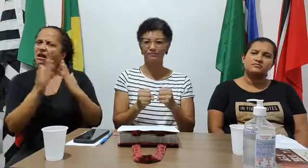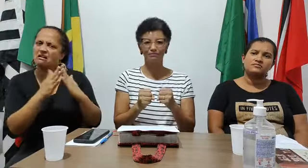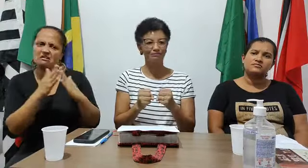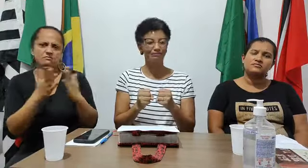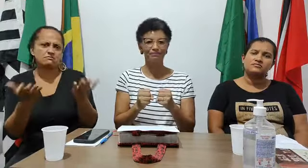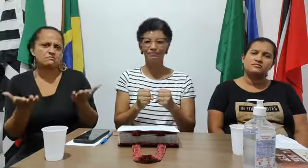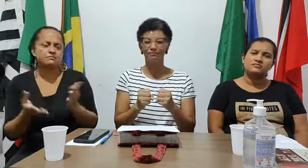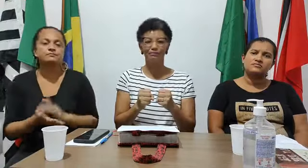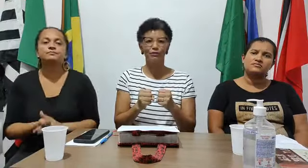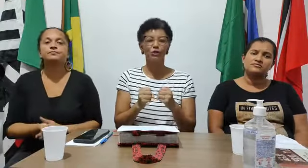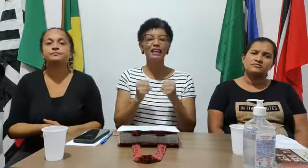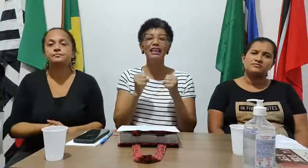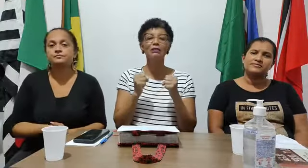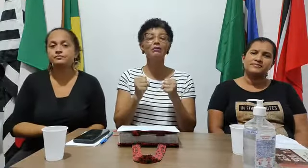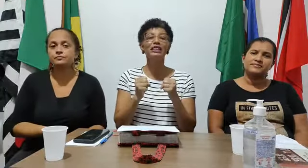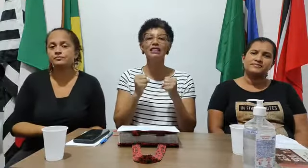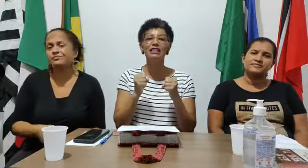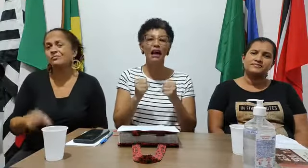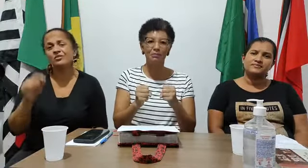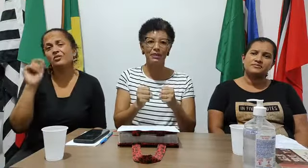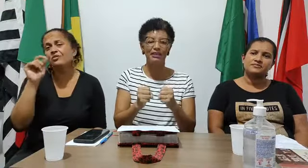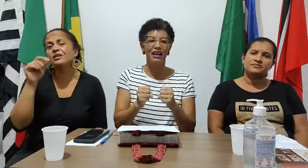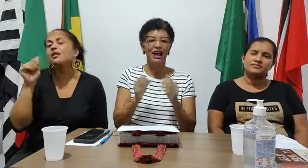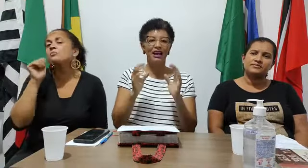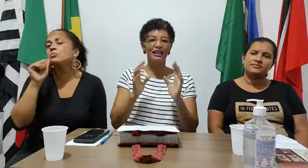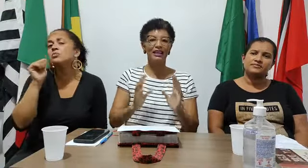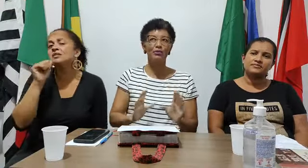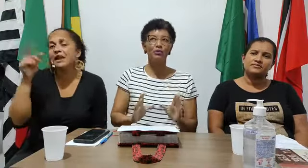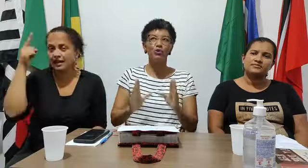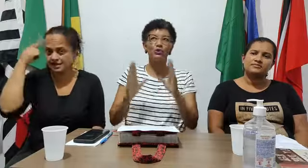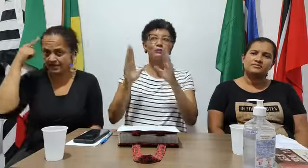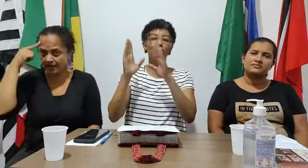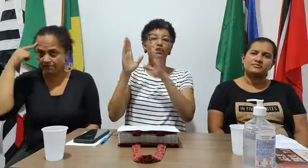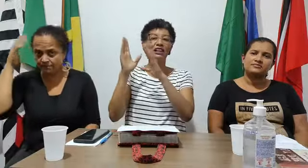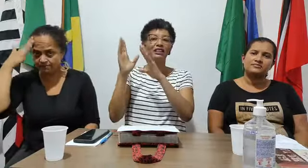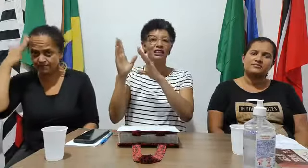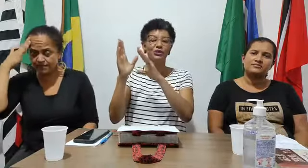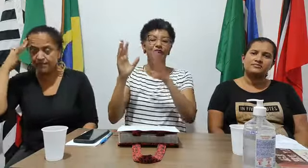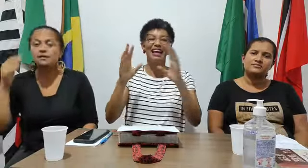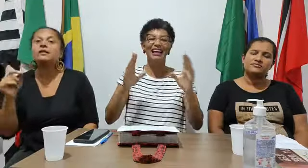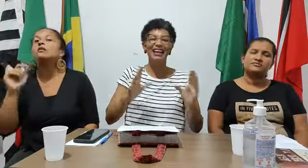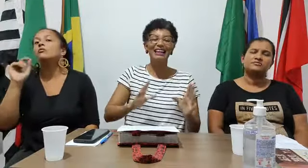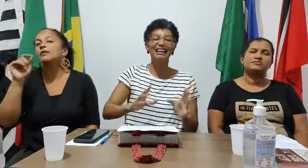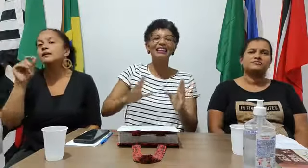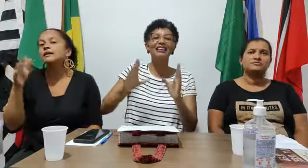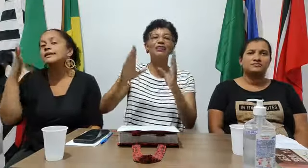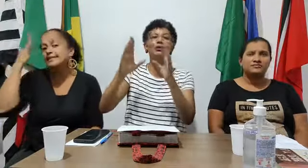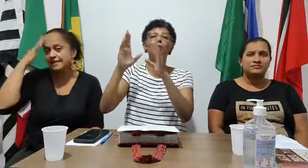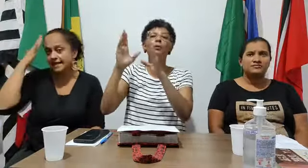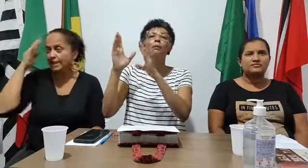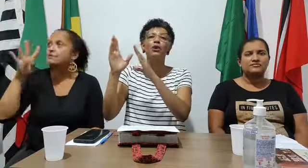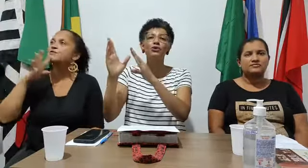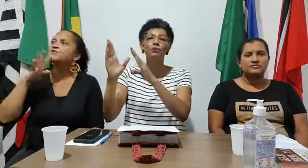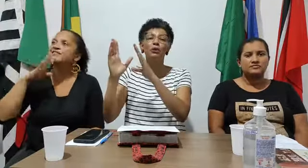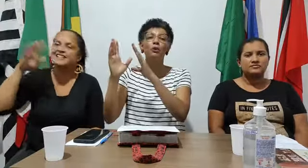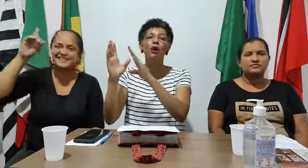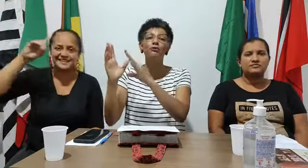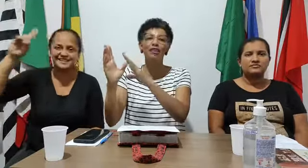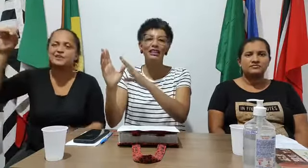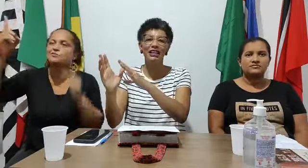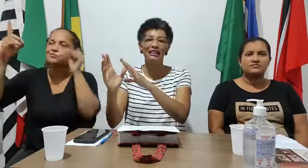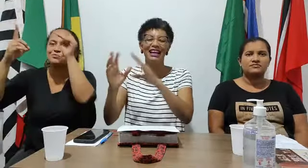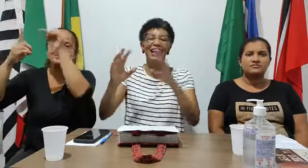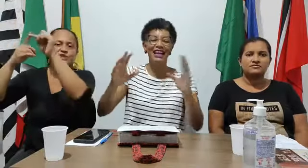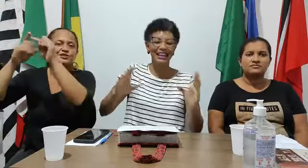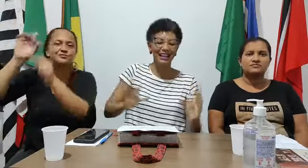sério. O que é uma mulher sábia? É aquela que buscou sabedoria em Deus, é aquela que entendeu o propósito para o qual